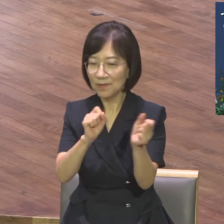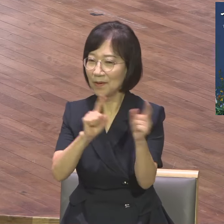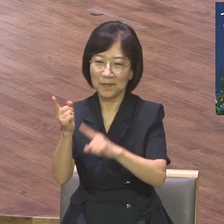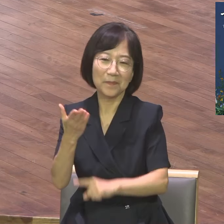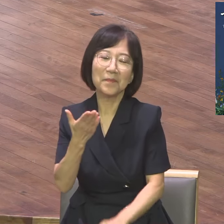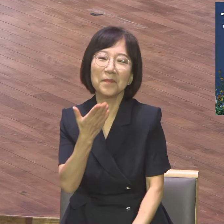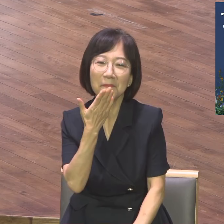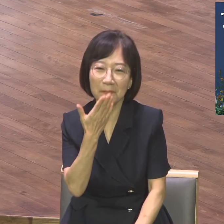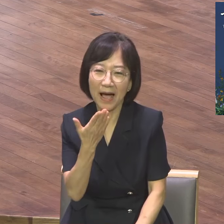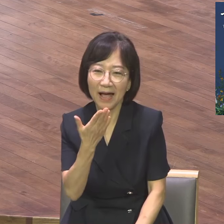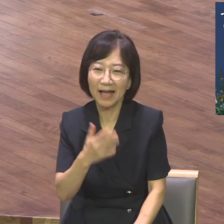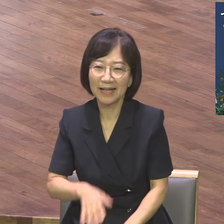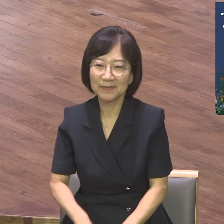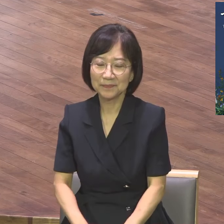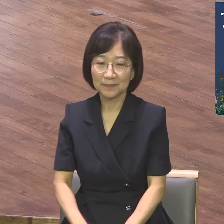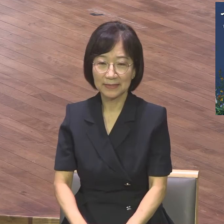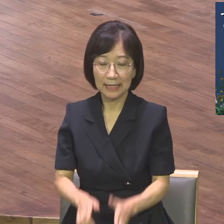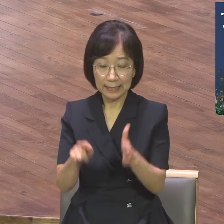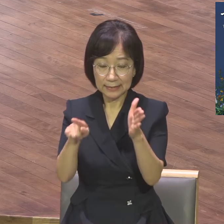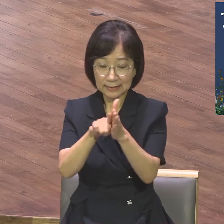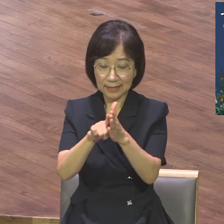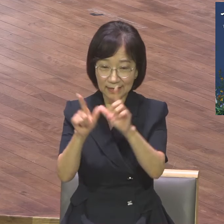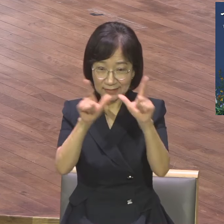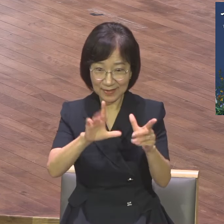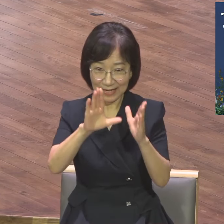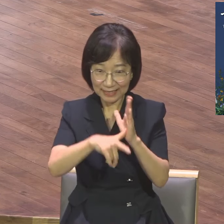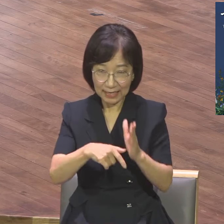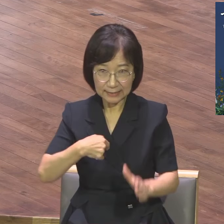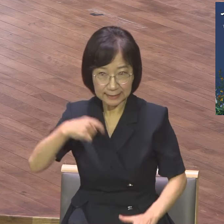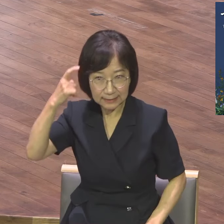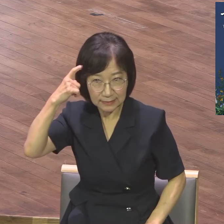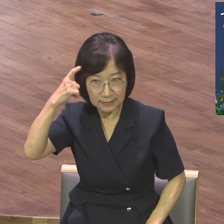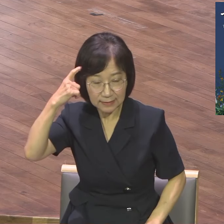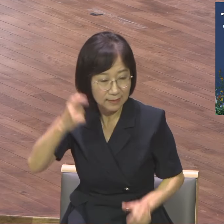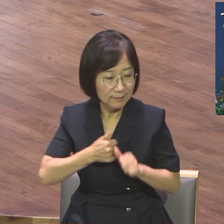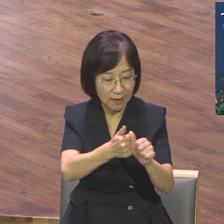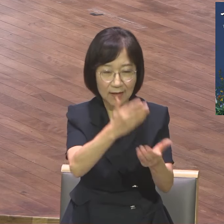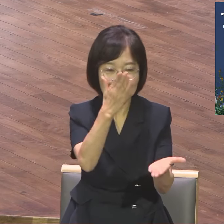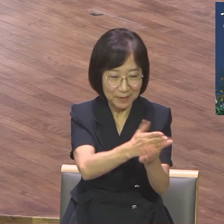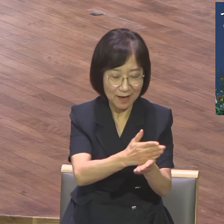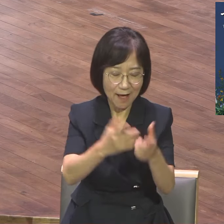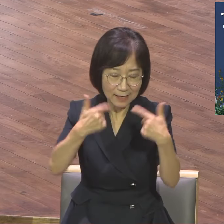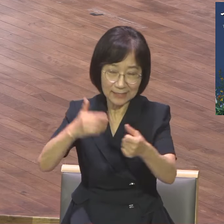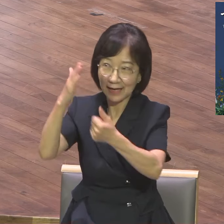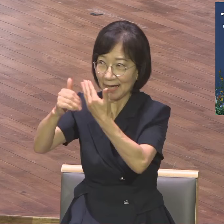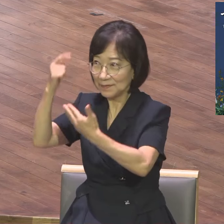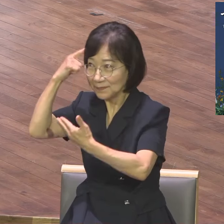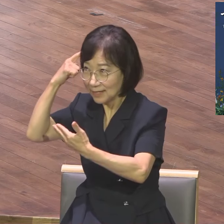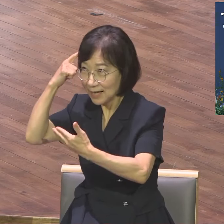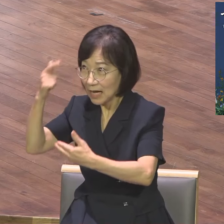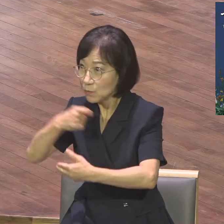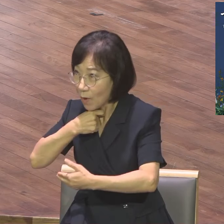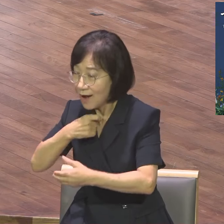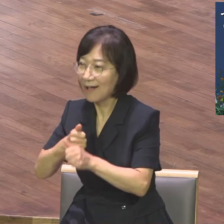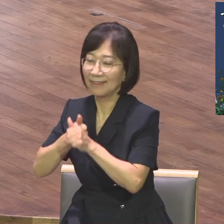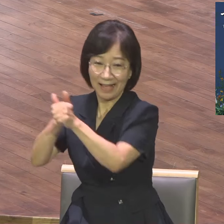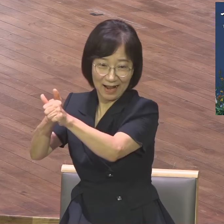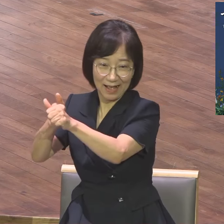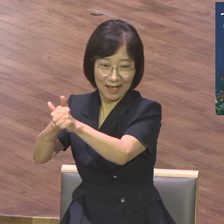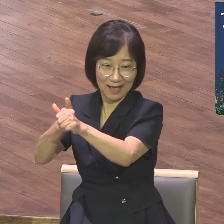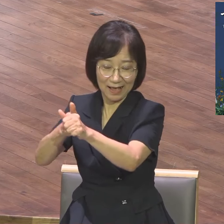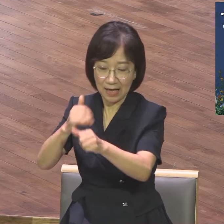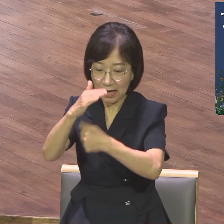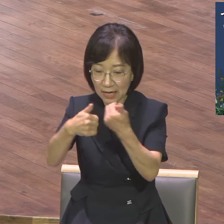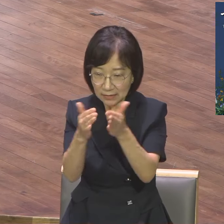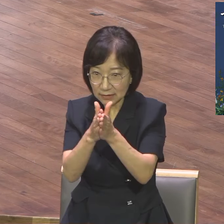신앙생활은 항상 내 생각이 아니라 하나님 중심적으로 생각하는, 성경이 말하고 있는 하나님 말씀대로